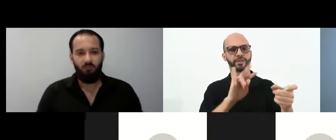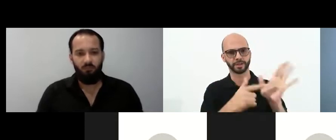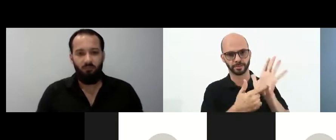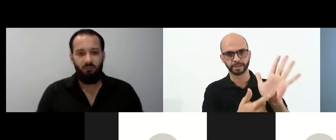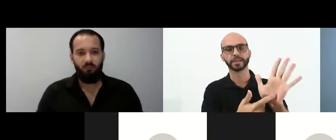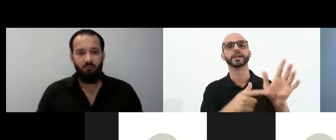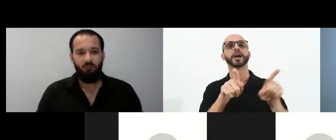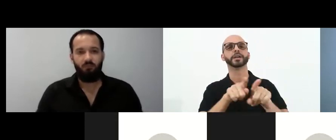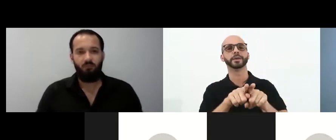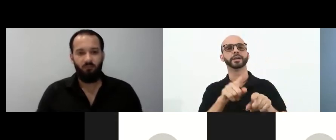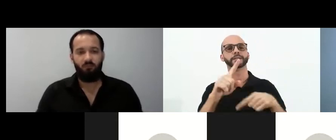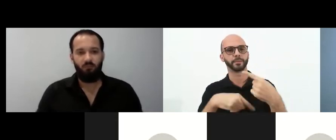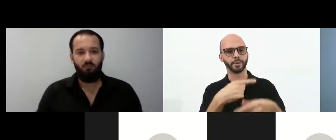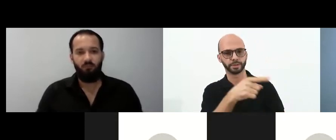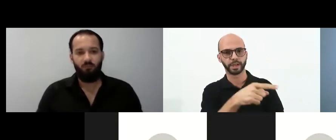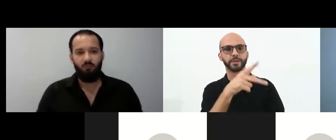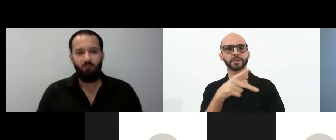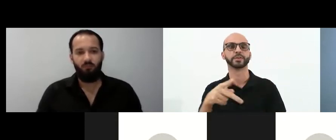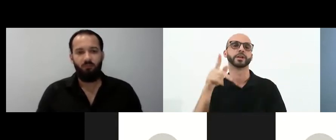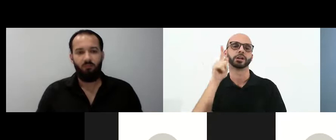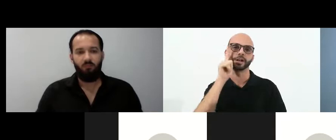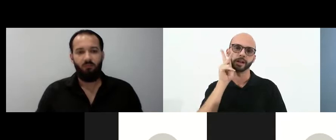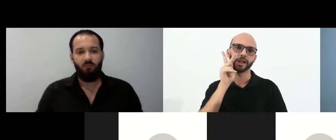Também tem o professor Rodrigo